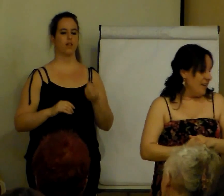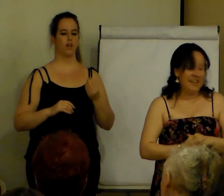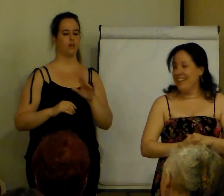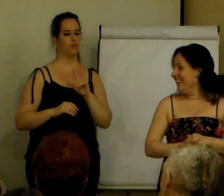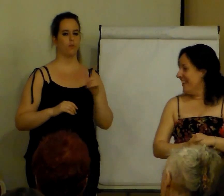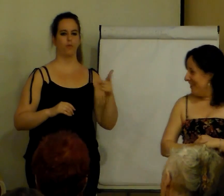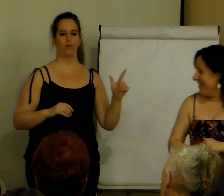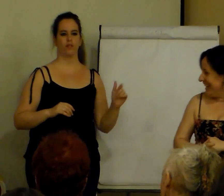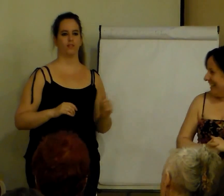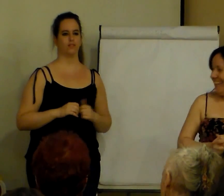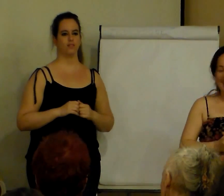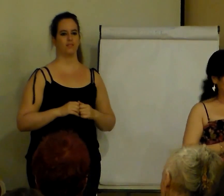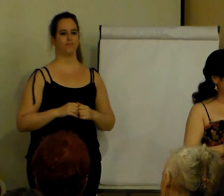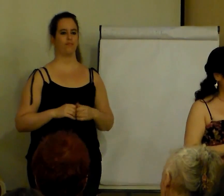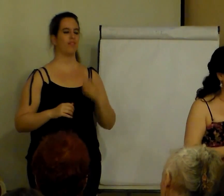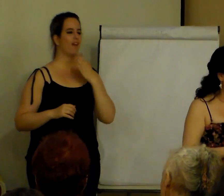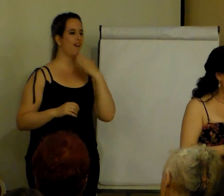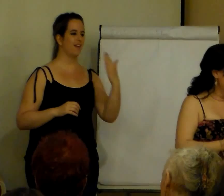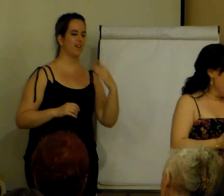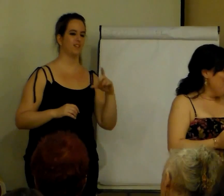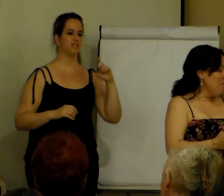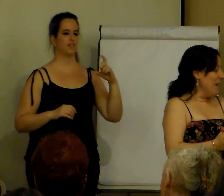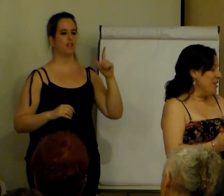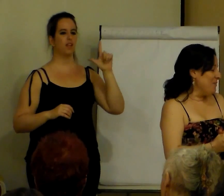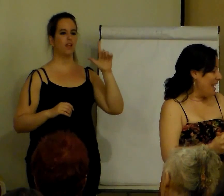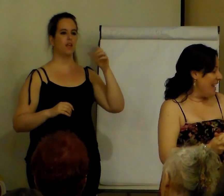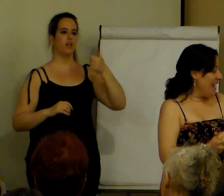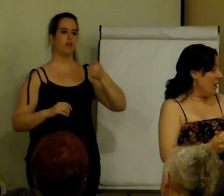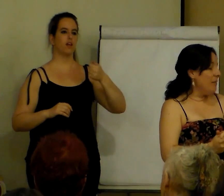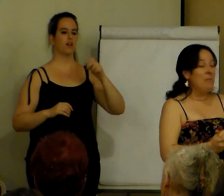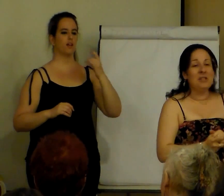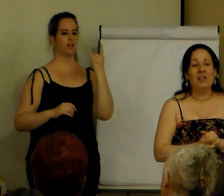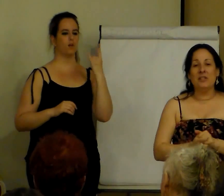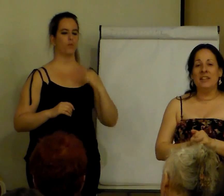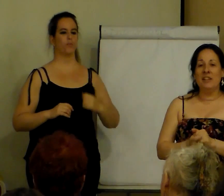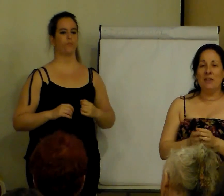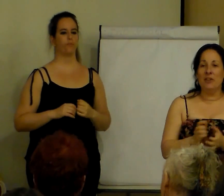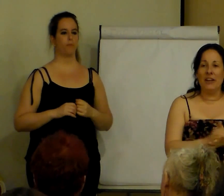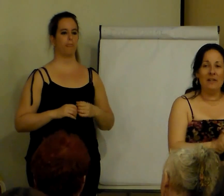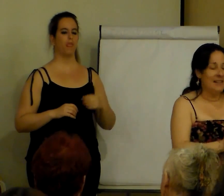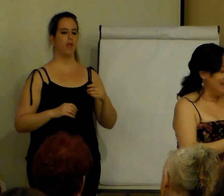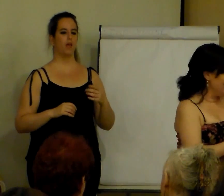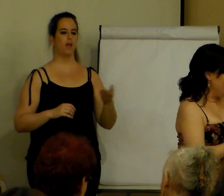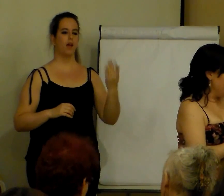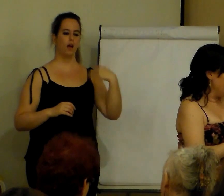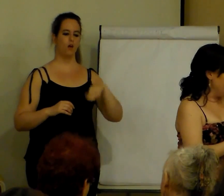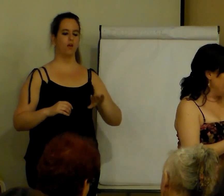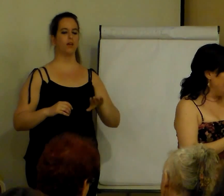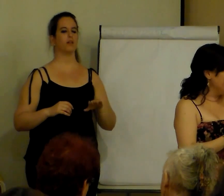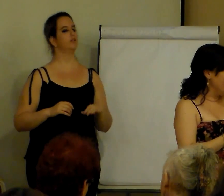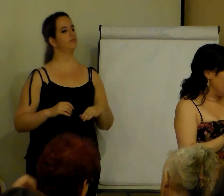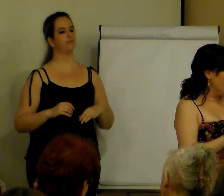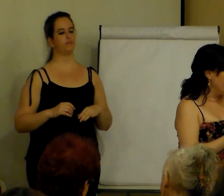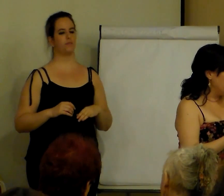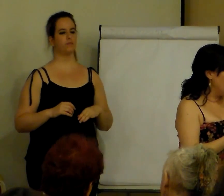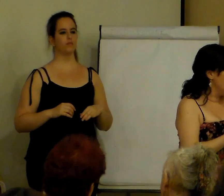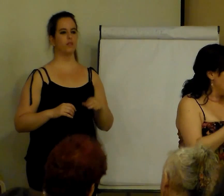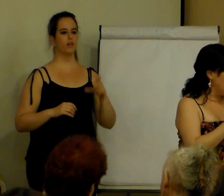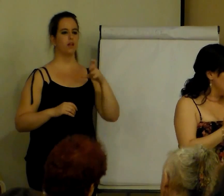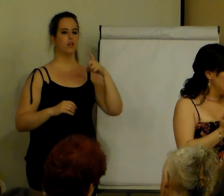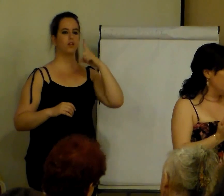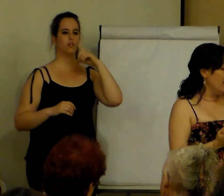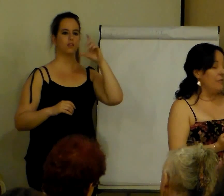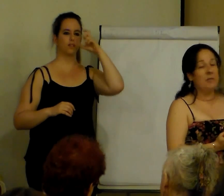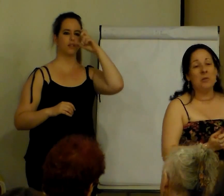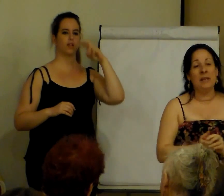Gracias, Clau. No es nada. Bueno, ahora vamos a lo científico otra vez, que es ¿cuál